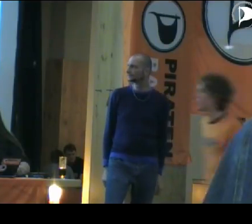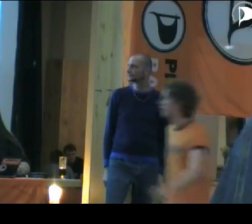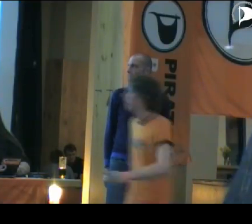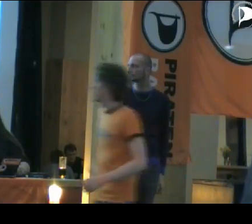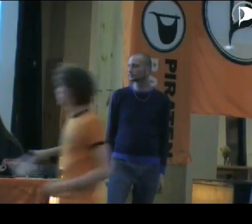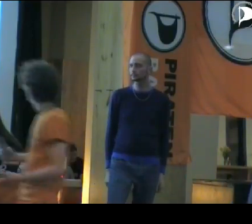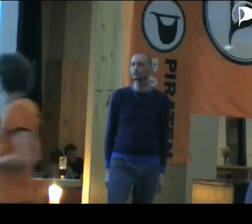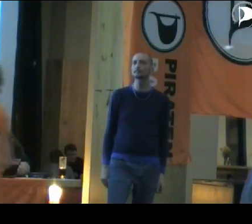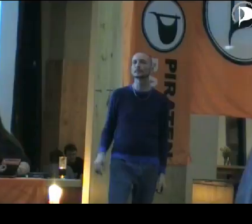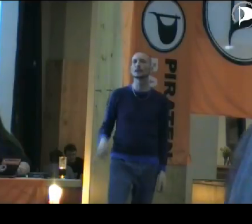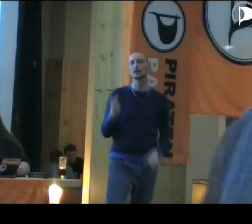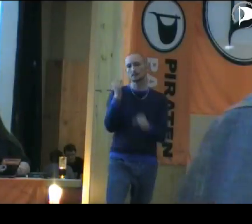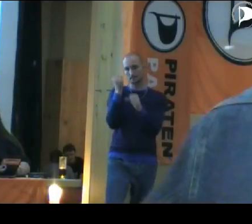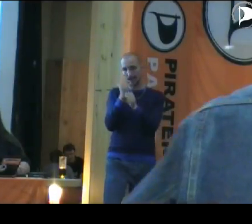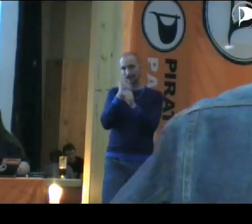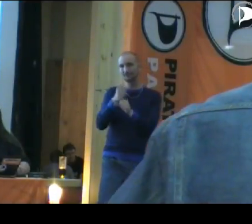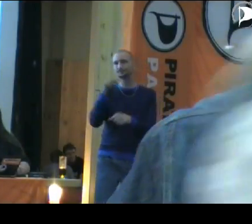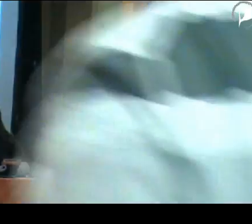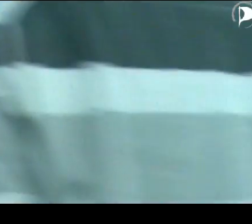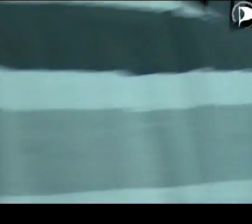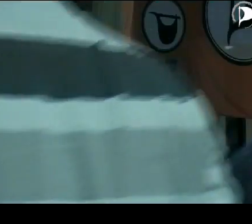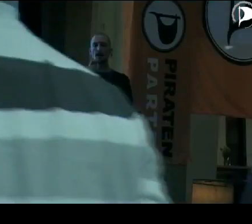dann machen wir das 1000